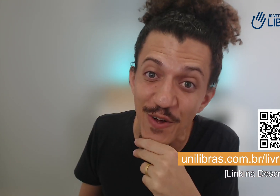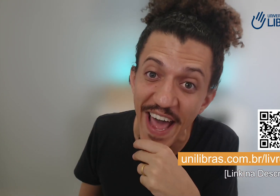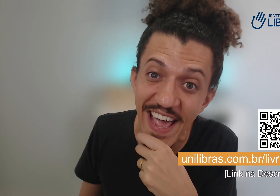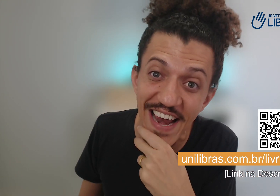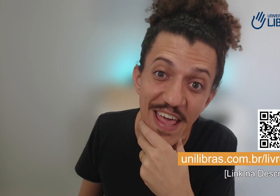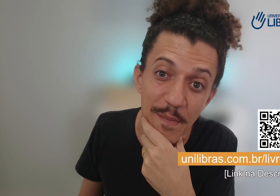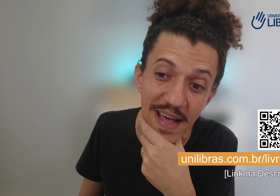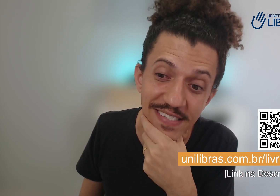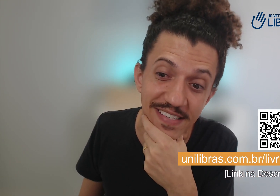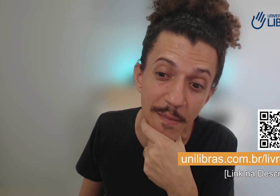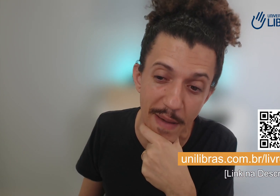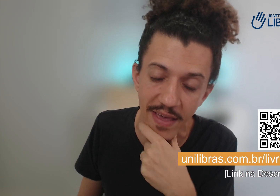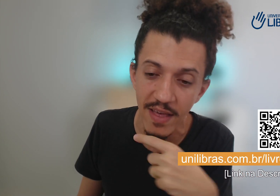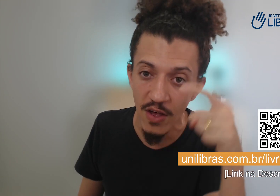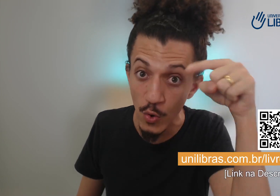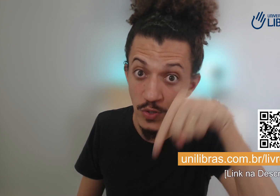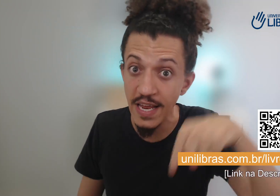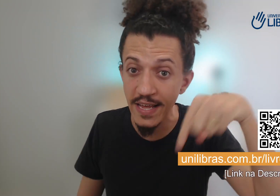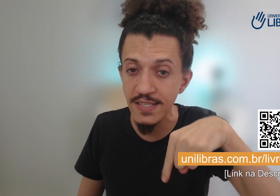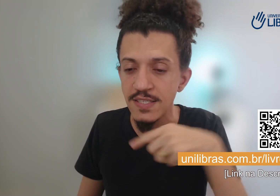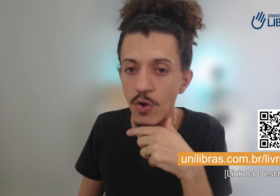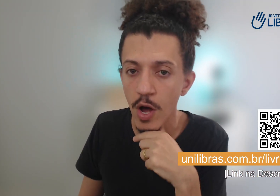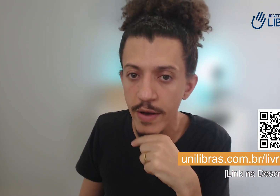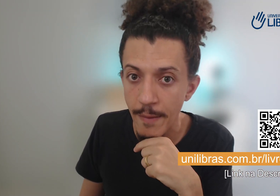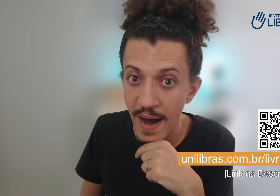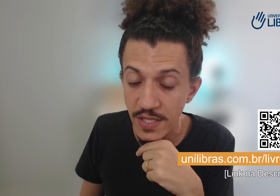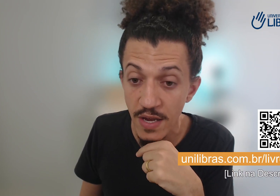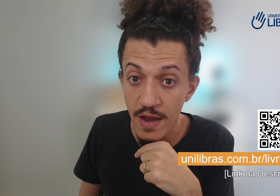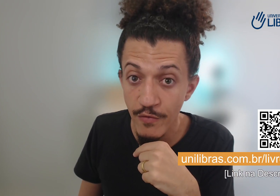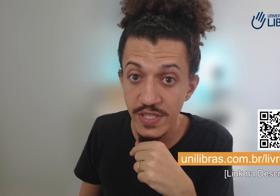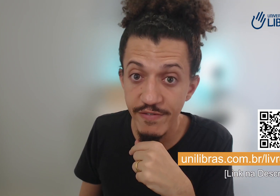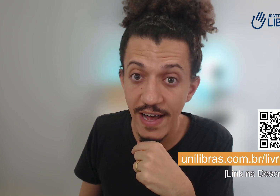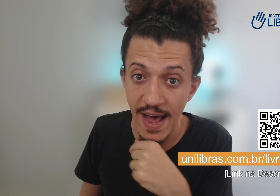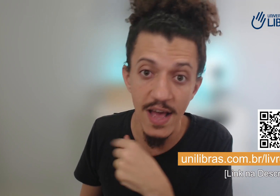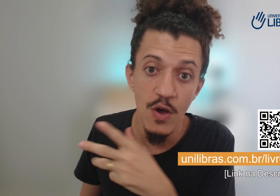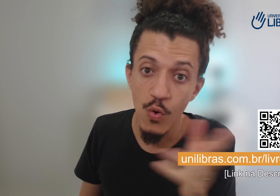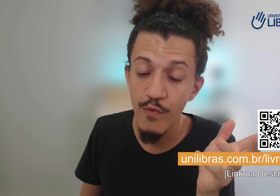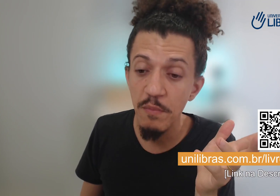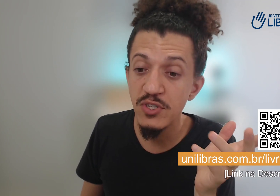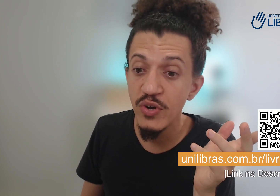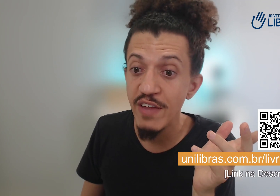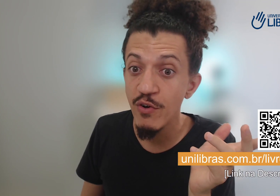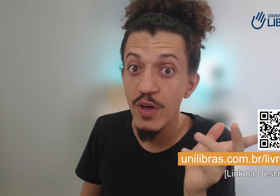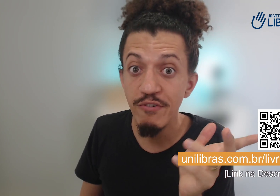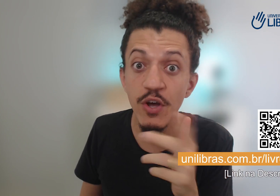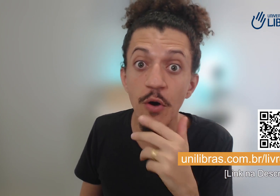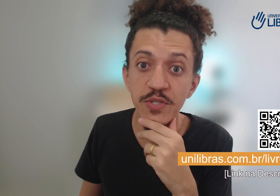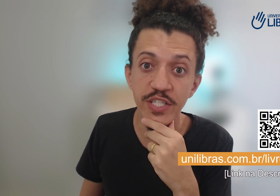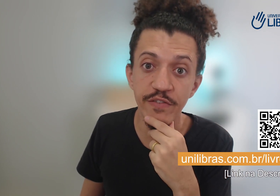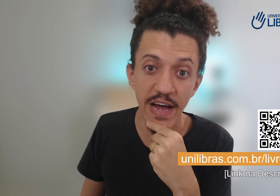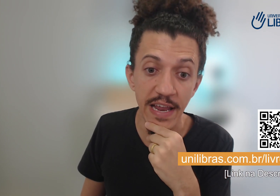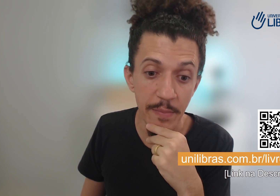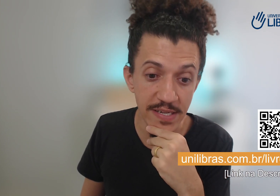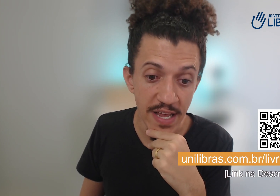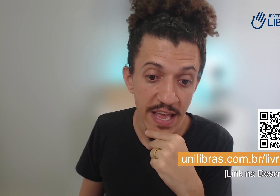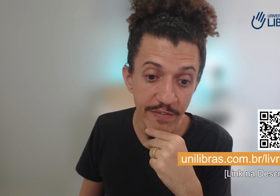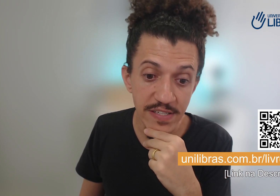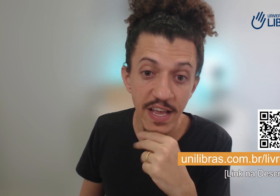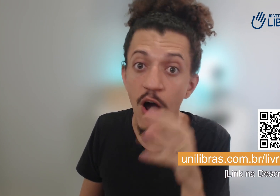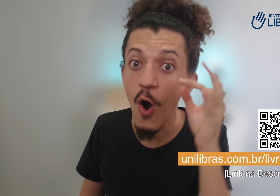em Libras também. Os links estão logo aqui abaixo. Você vai lá, conforme o seu nível e o seu objetivo na Libras, e vai ser